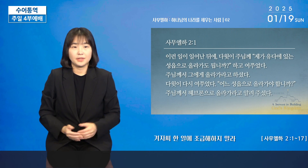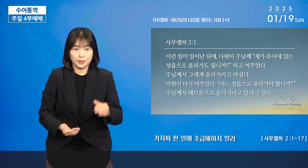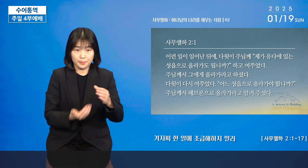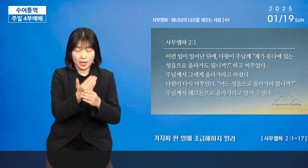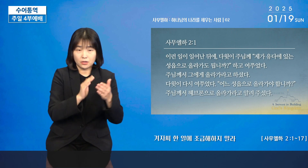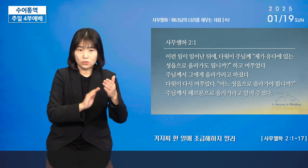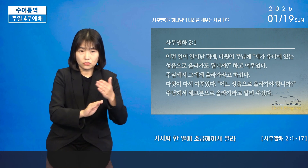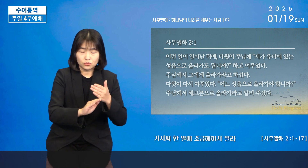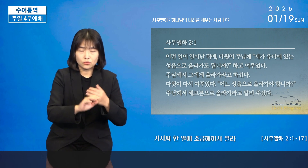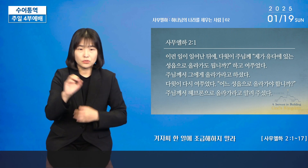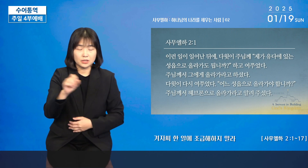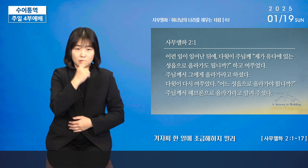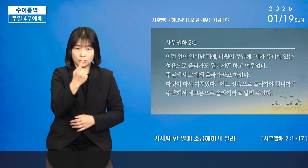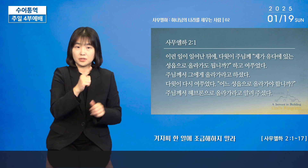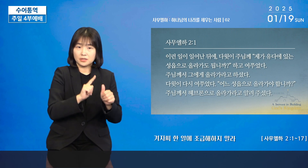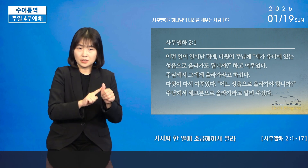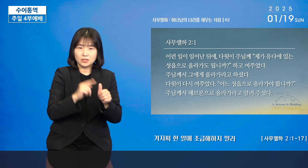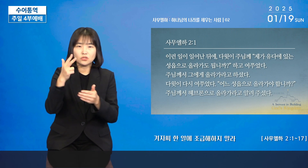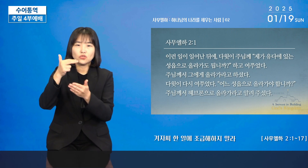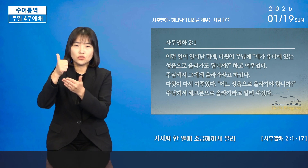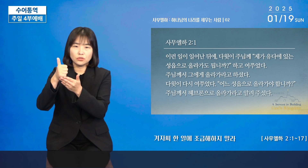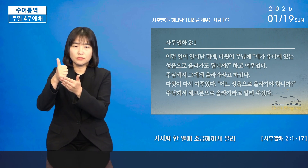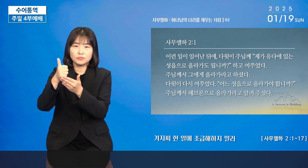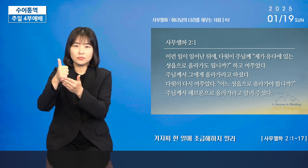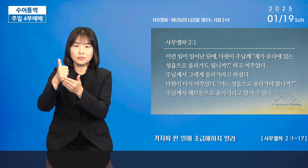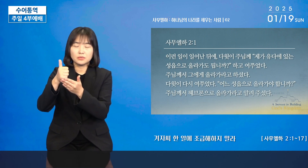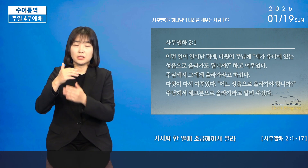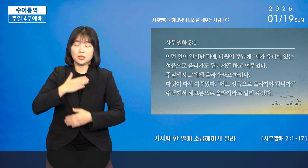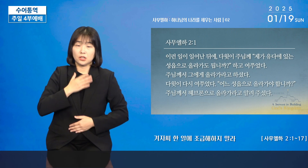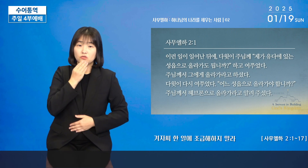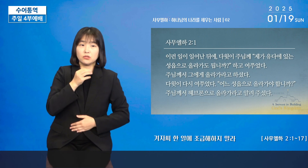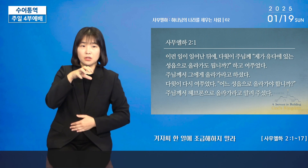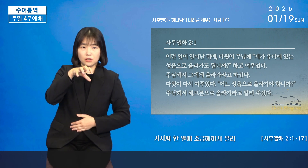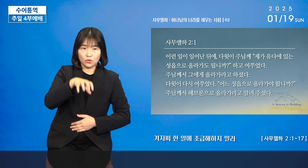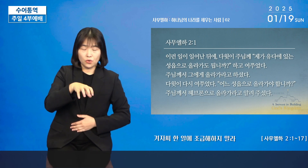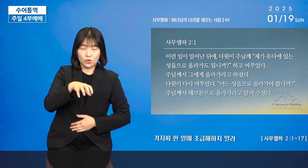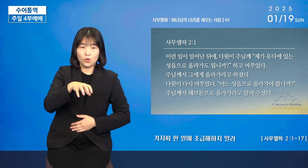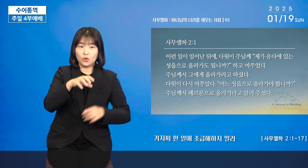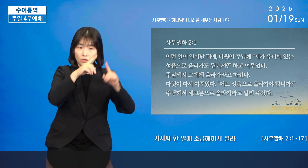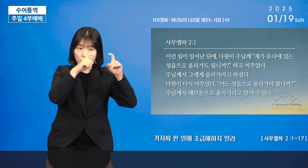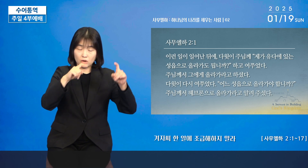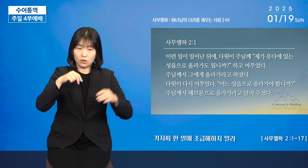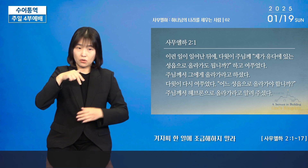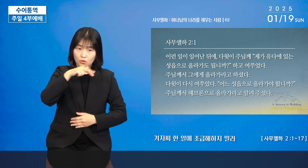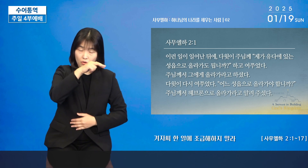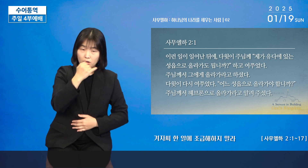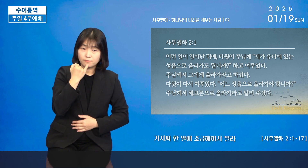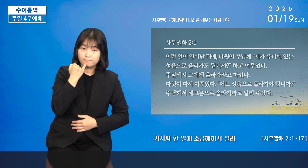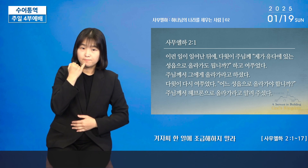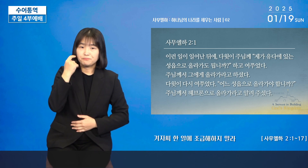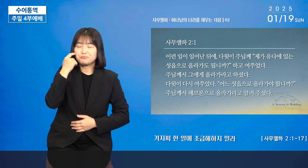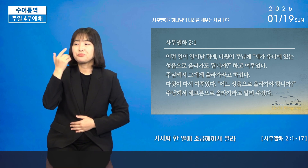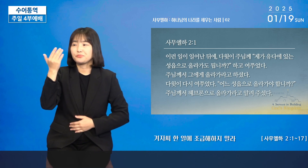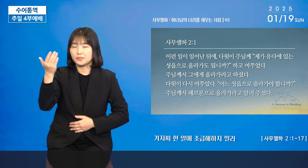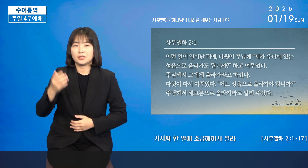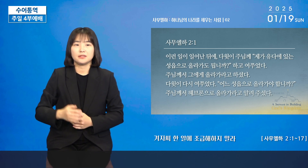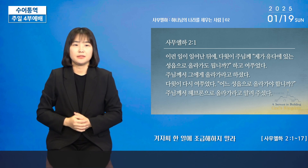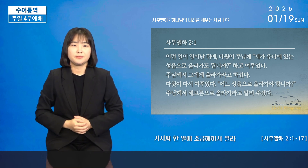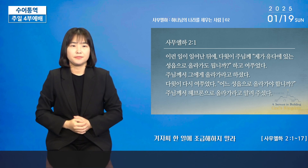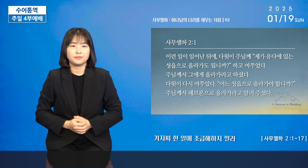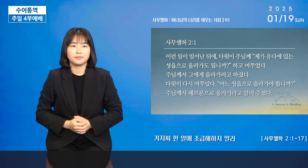이런 일이 일어난 뒤에 다윗이 주님께 제가 유다에 있는 성읍으로 올라가도 됩니까?